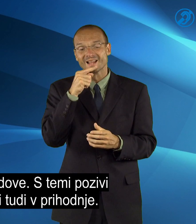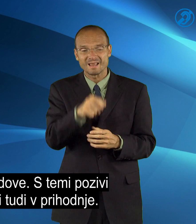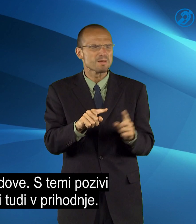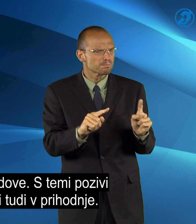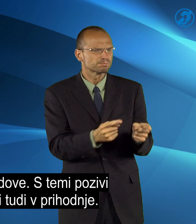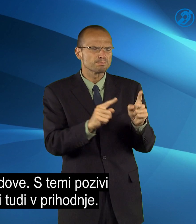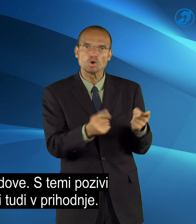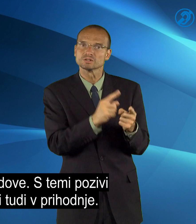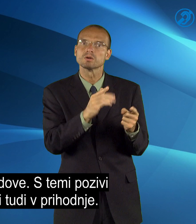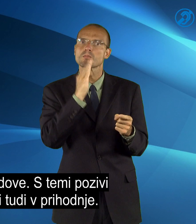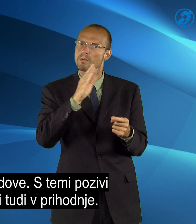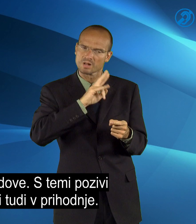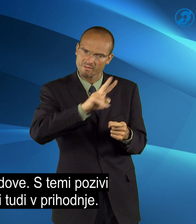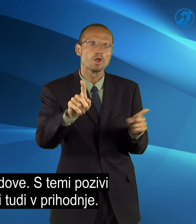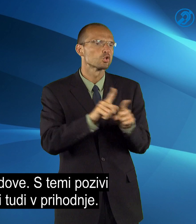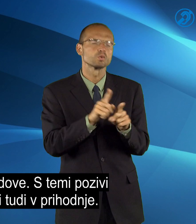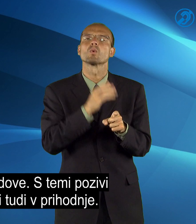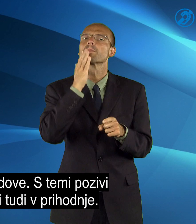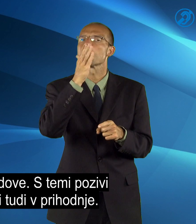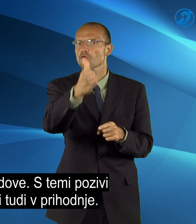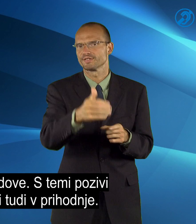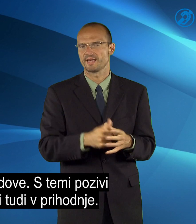S temi pozivi bomo nadaljevali tudi v prihodnje.